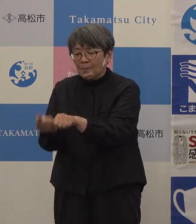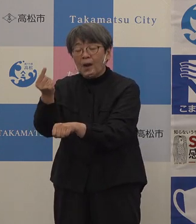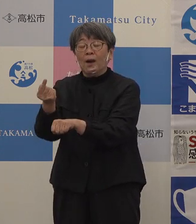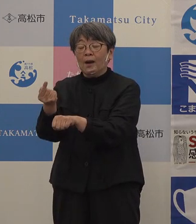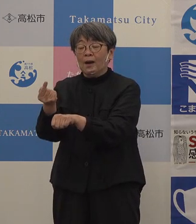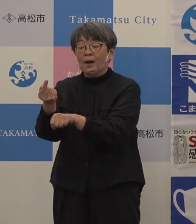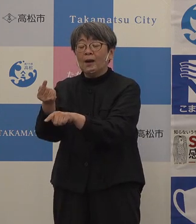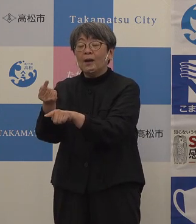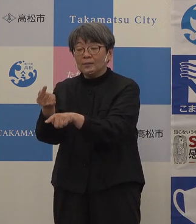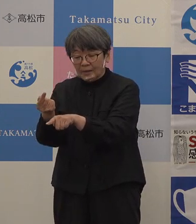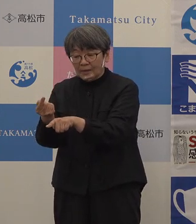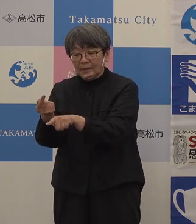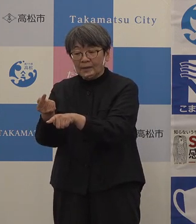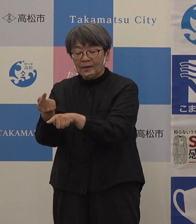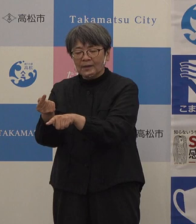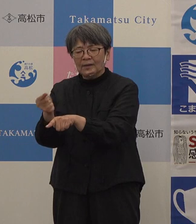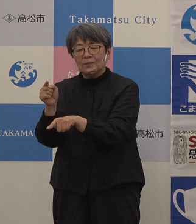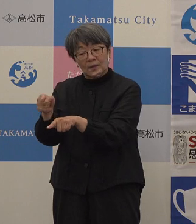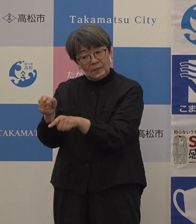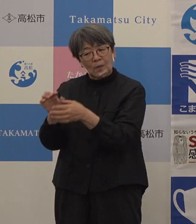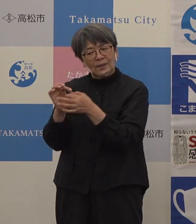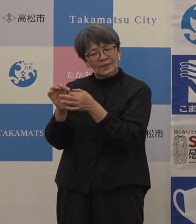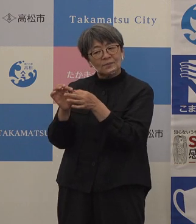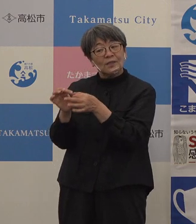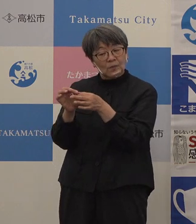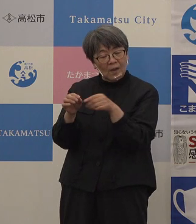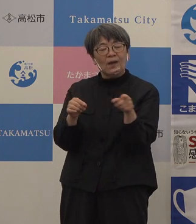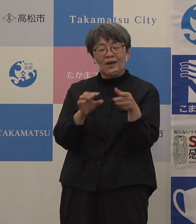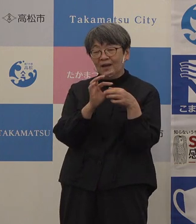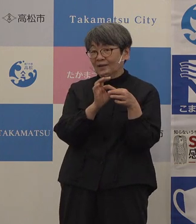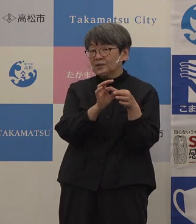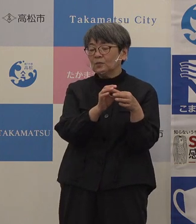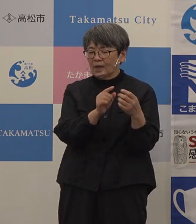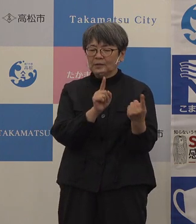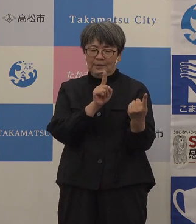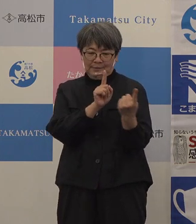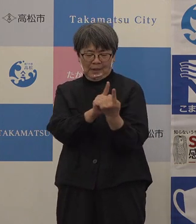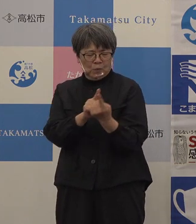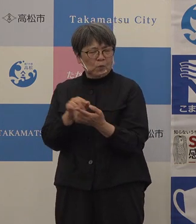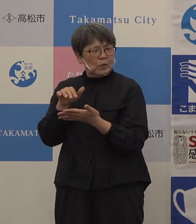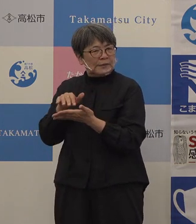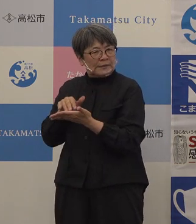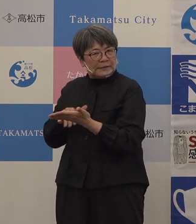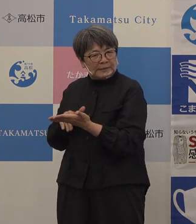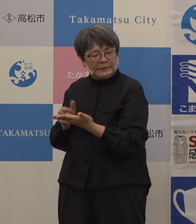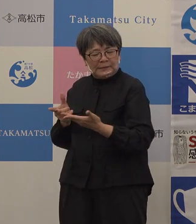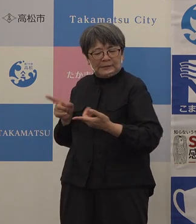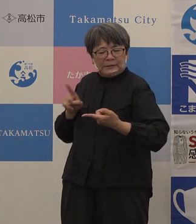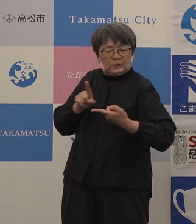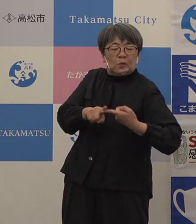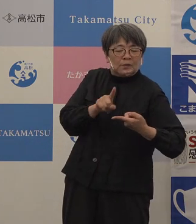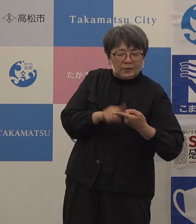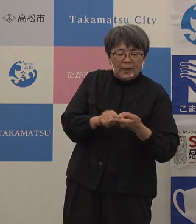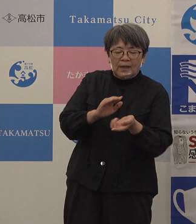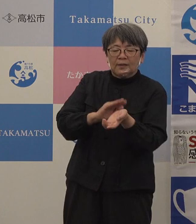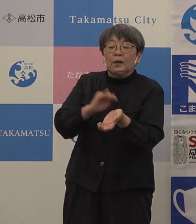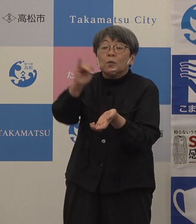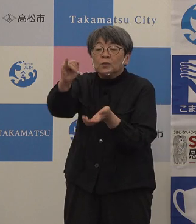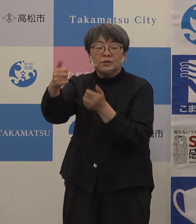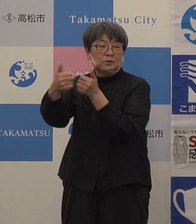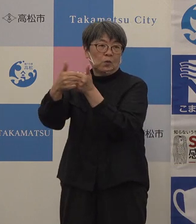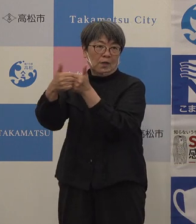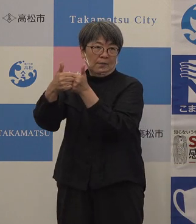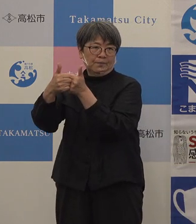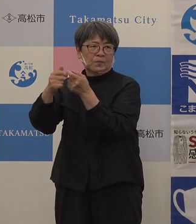有症患者の発生に関しましても、この対応指針に沿って看護婦士への相談であります